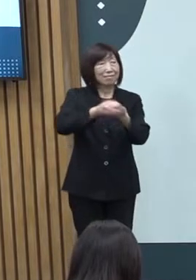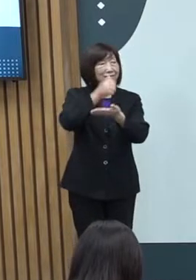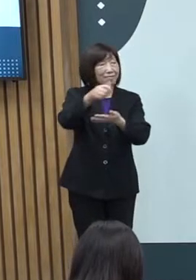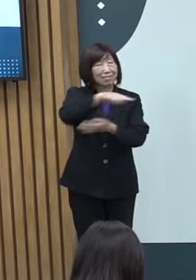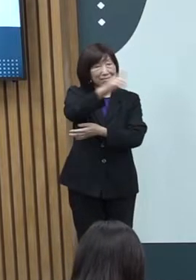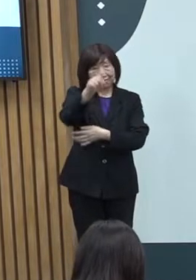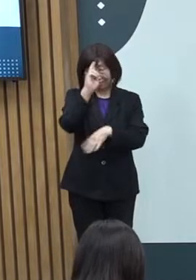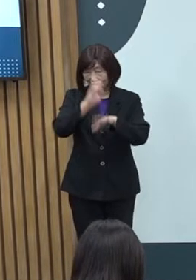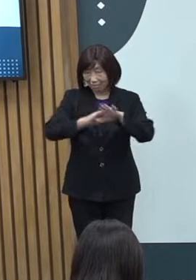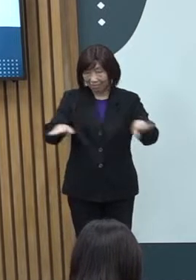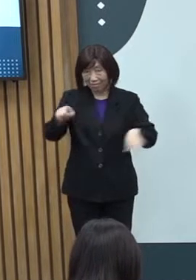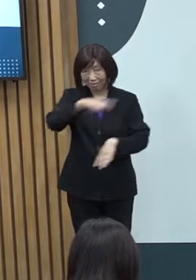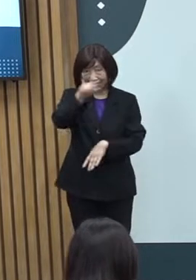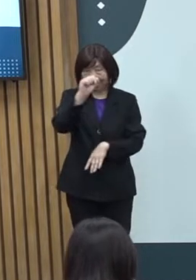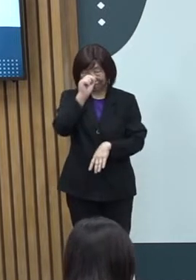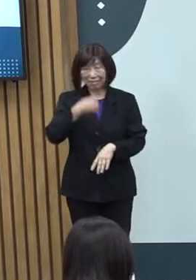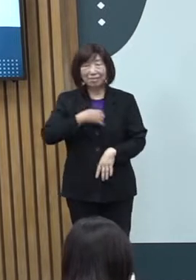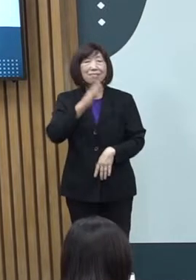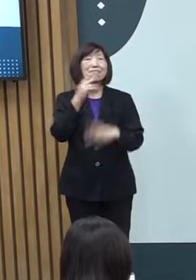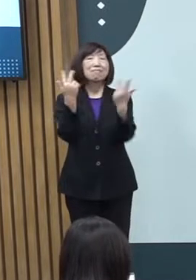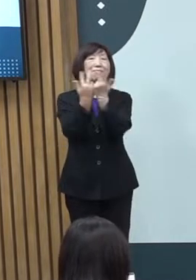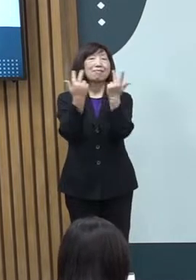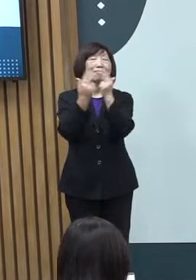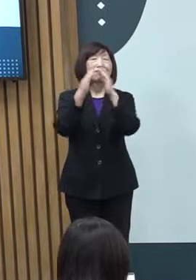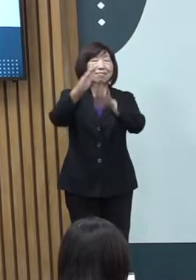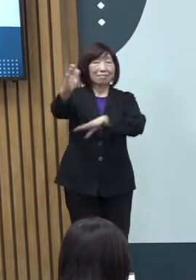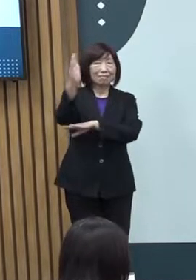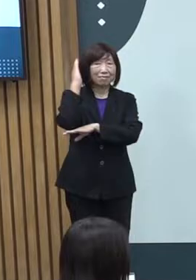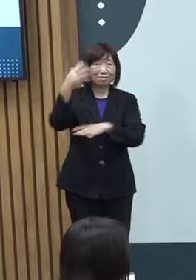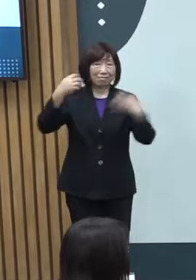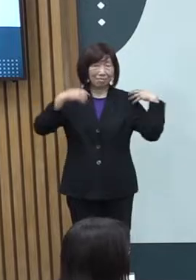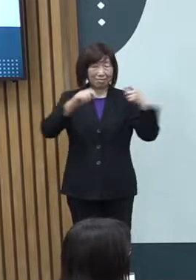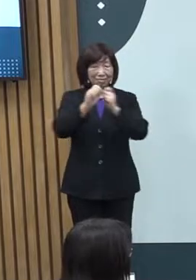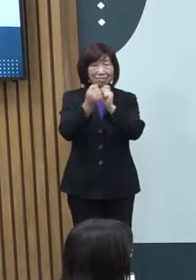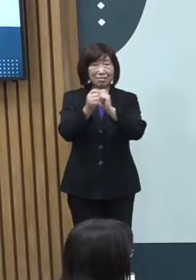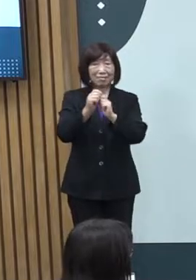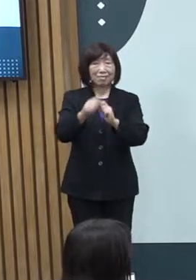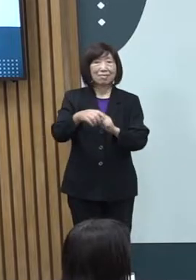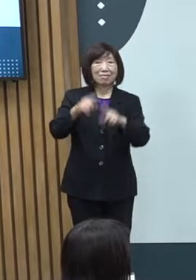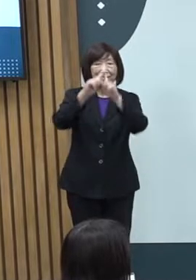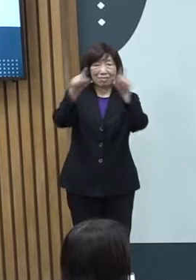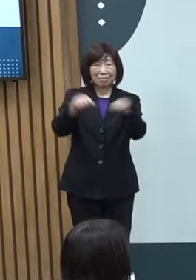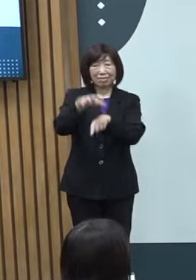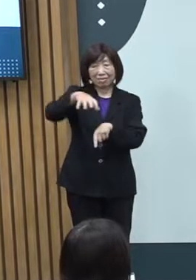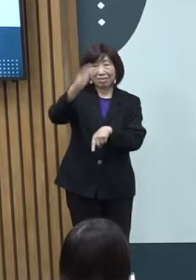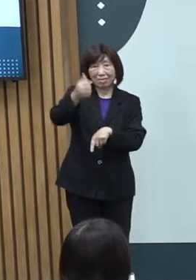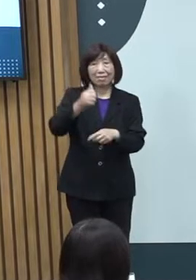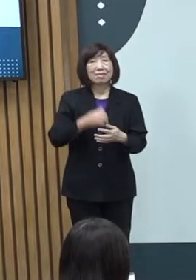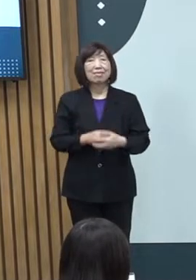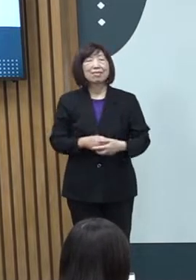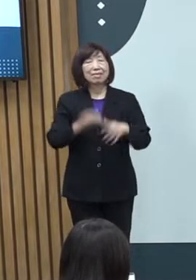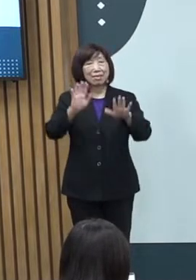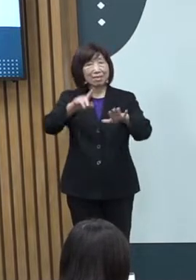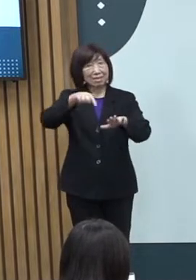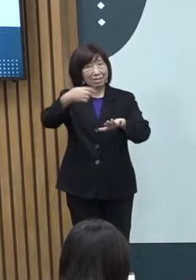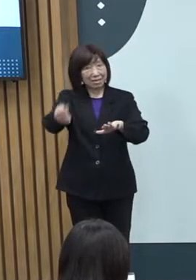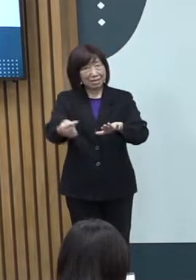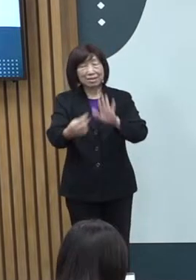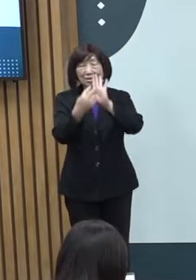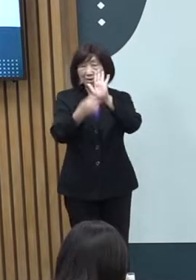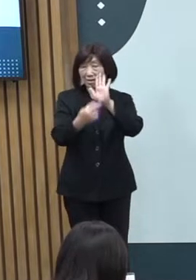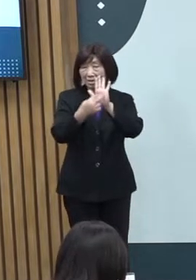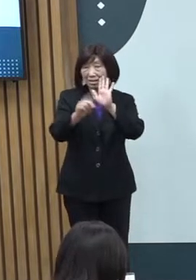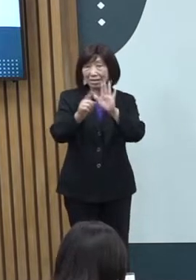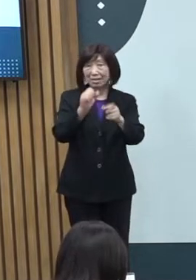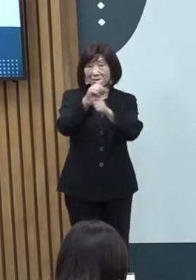家午安，大家好。我是新北市政府税捐稽征处处长张世斌。那接下来就跟各位简要说